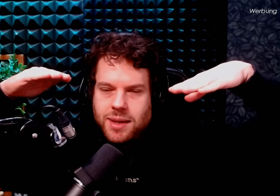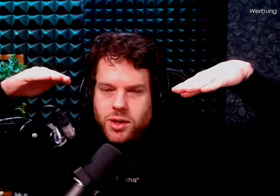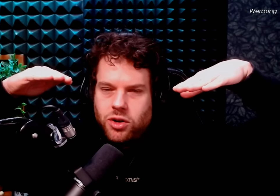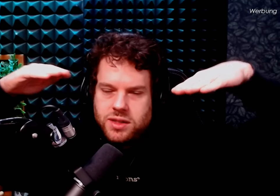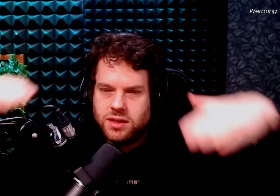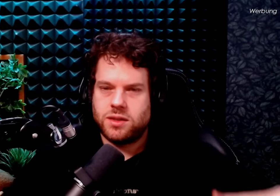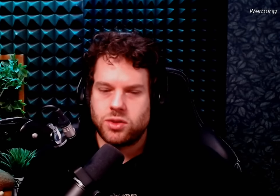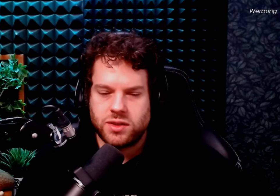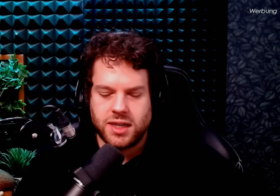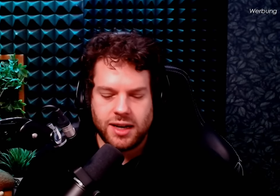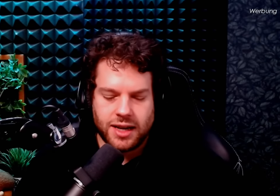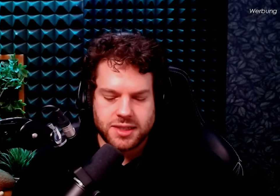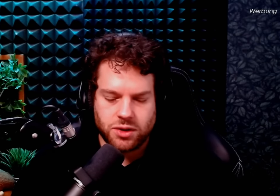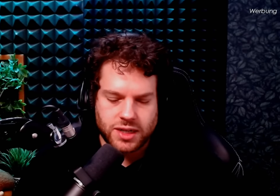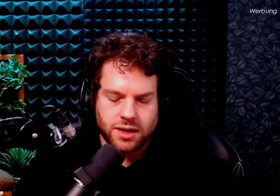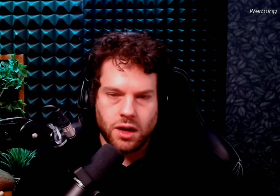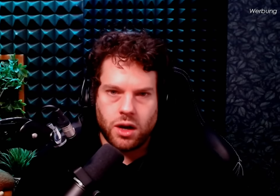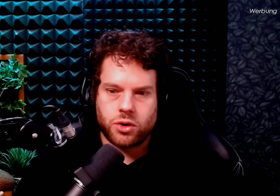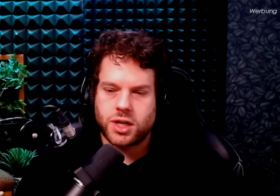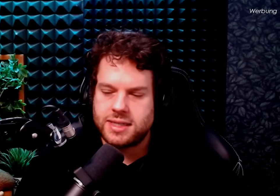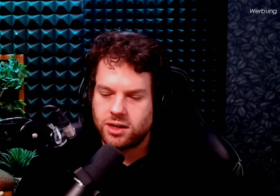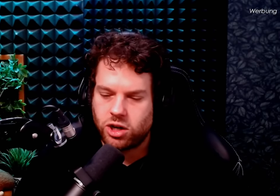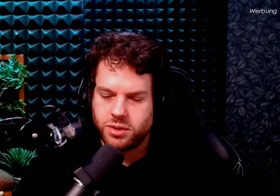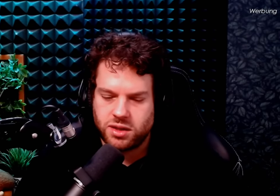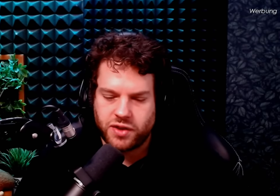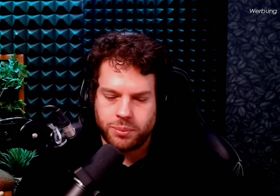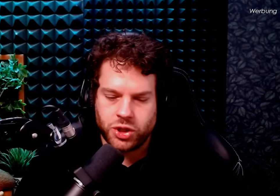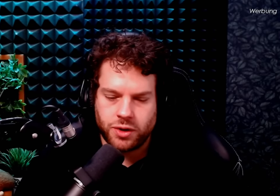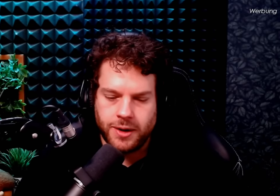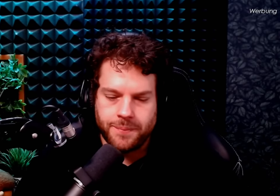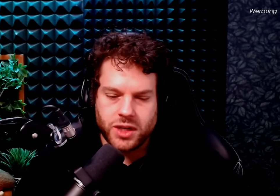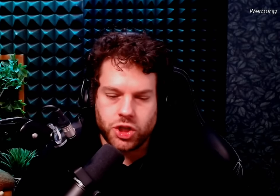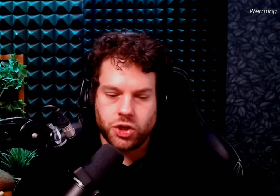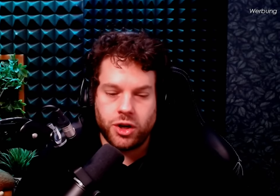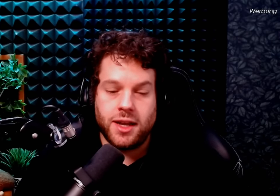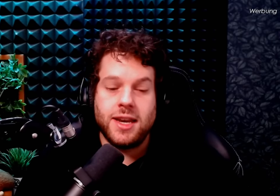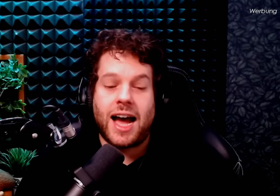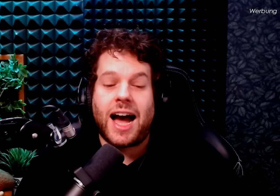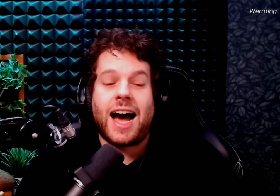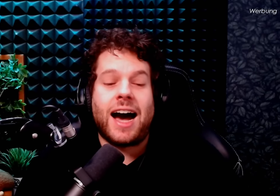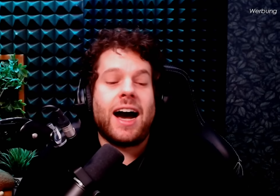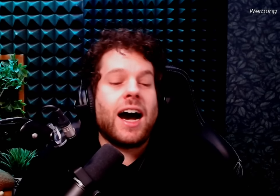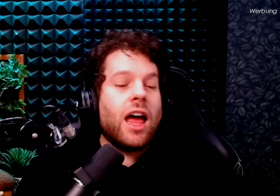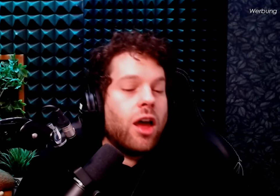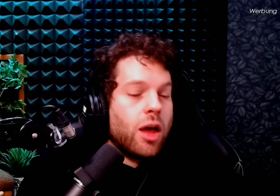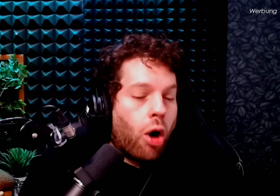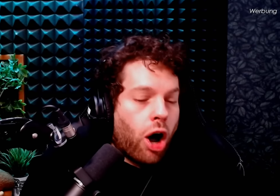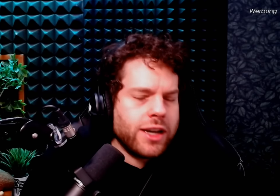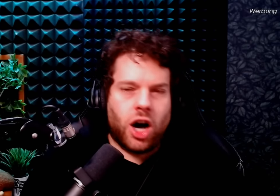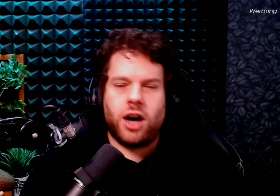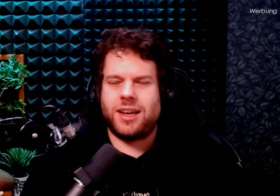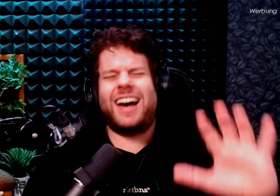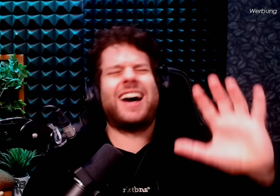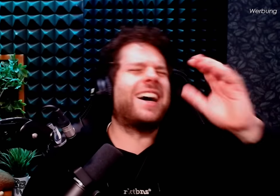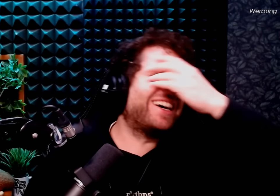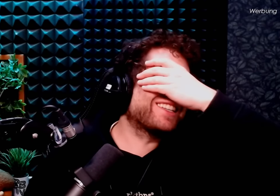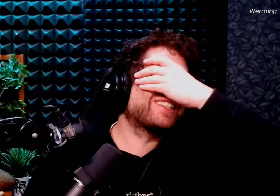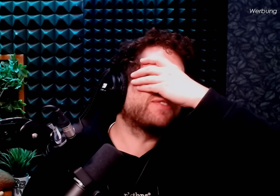gesamte Konzentration sinken lasse und dann, oh scheiße, da kommt ja noch die Verabschiedung, schönen, ah, äh, morgen noch, ah, es ist